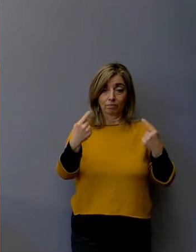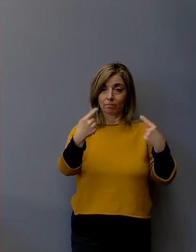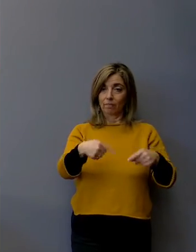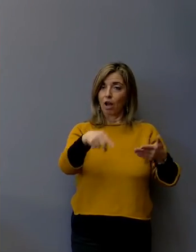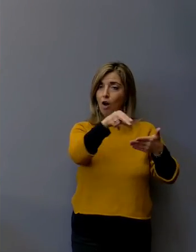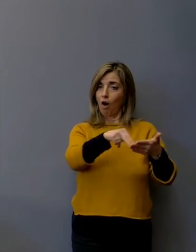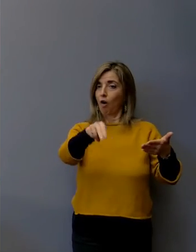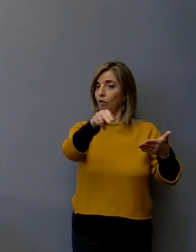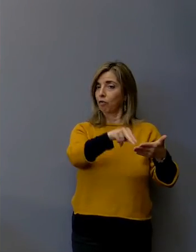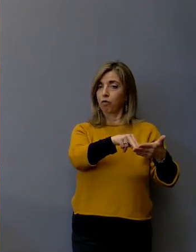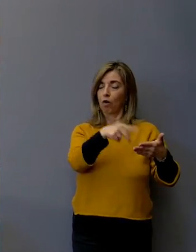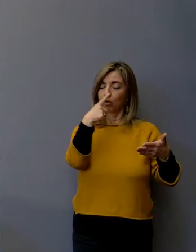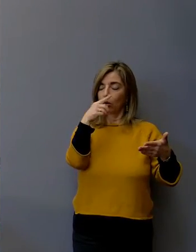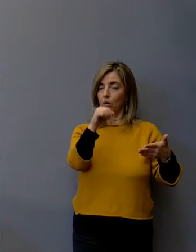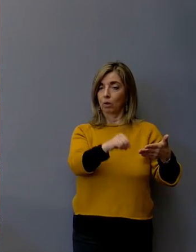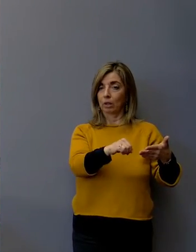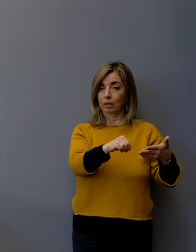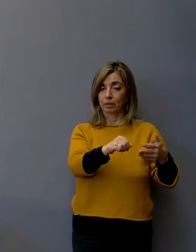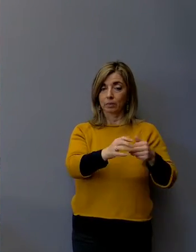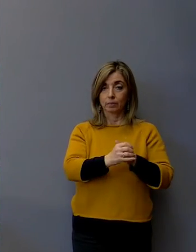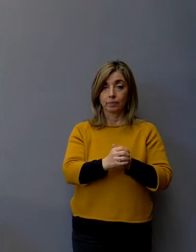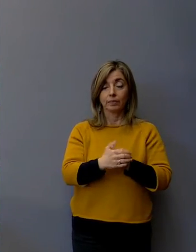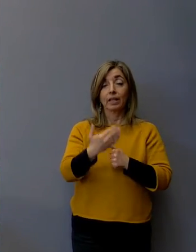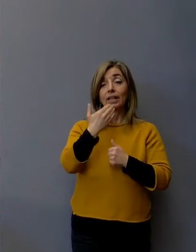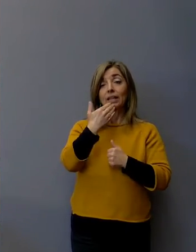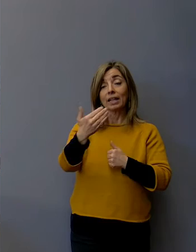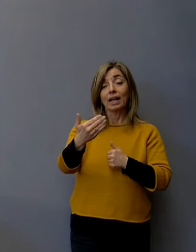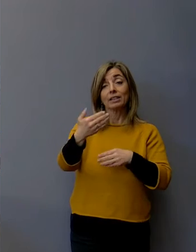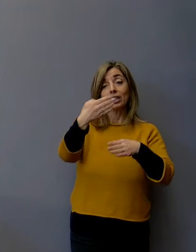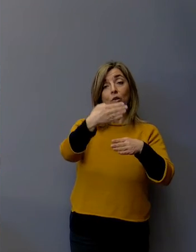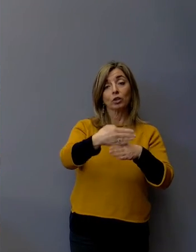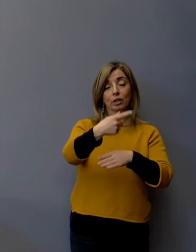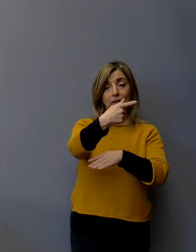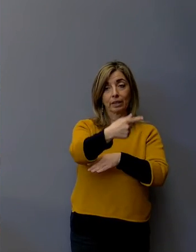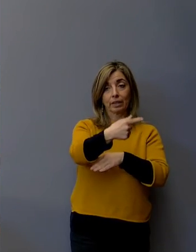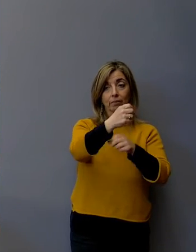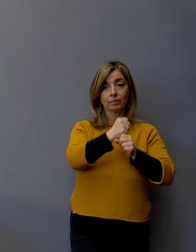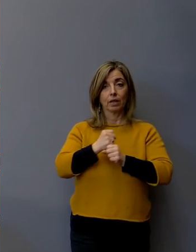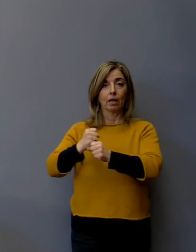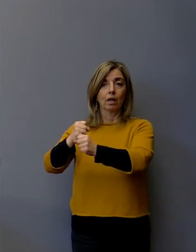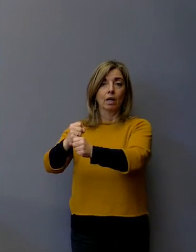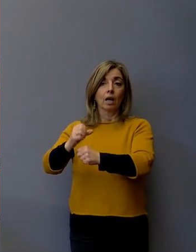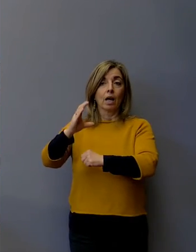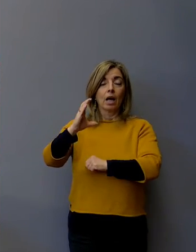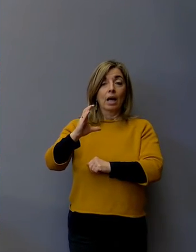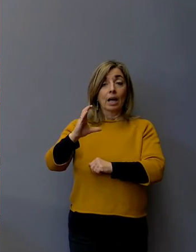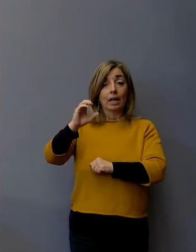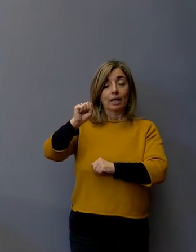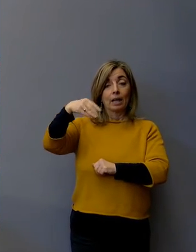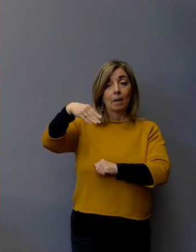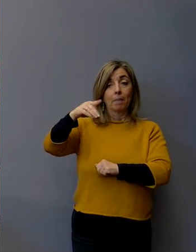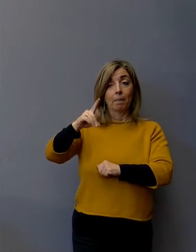contrario grazie consigliere terrine consigliere campanella a lei la parola